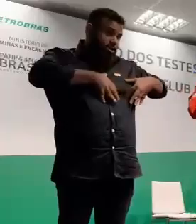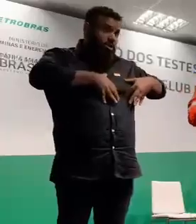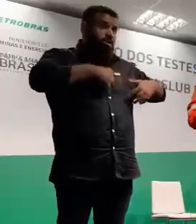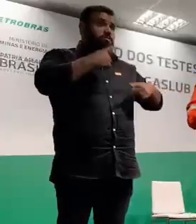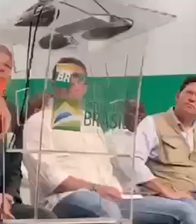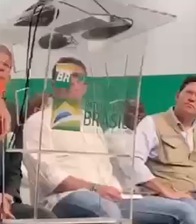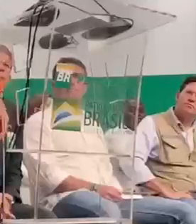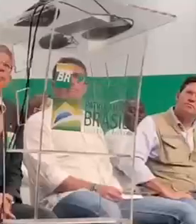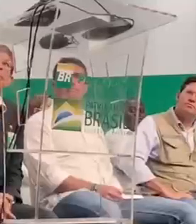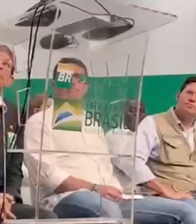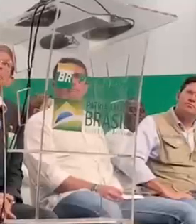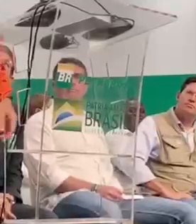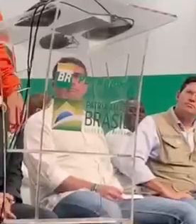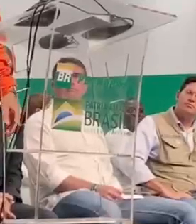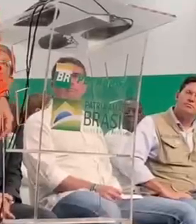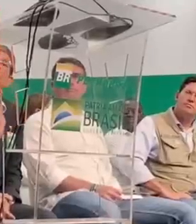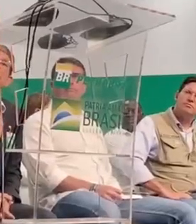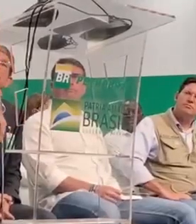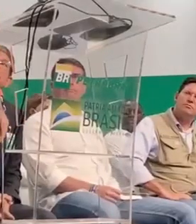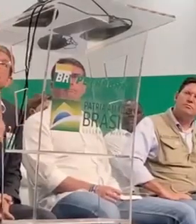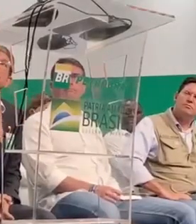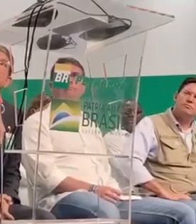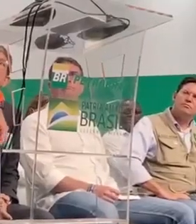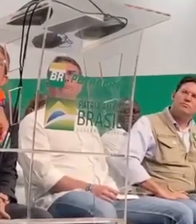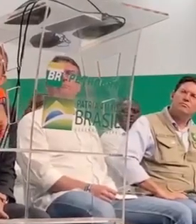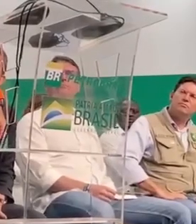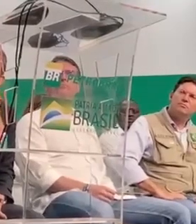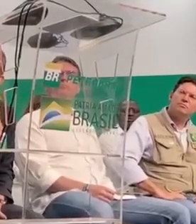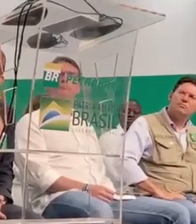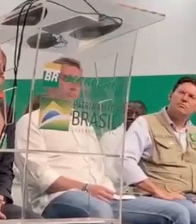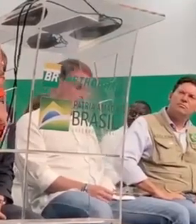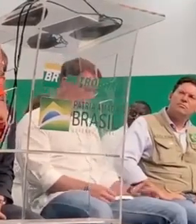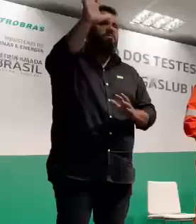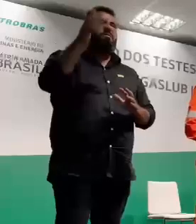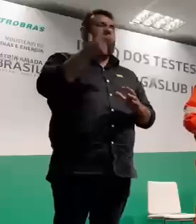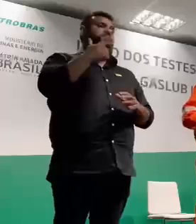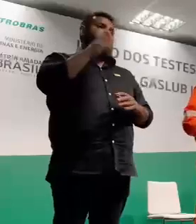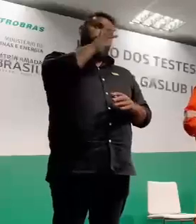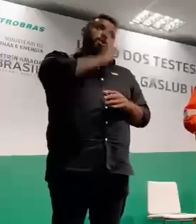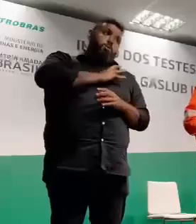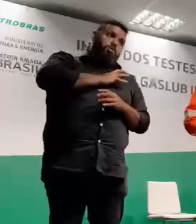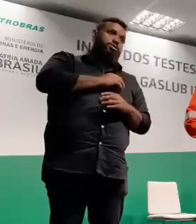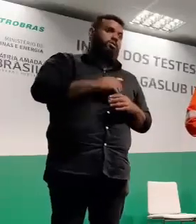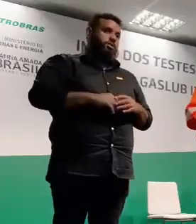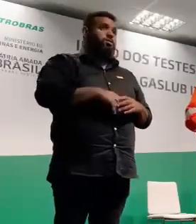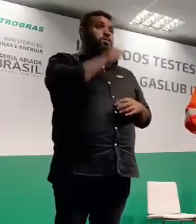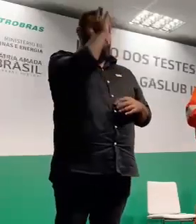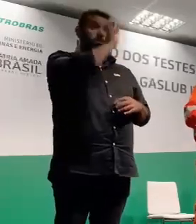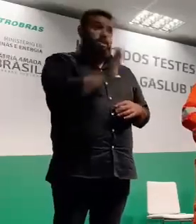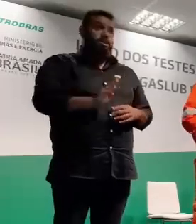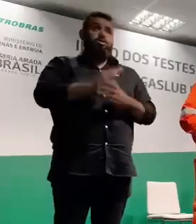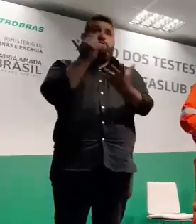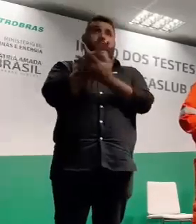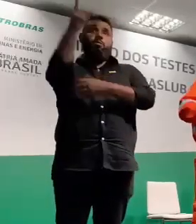o combustível está caro, porque o gás está caro, porque o diesel está caro, porque a gasolina está cara. O Brasil importa gás, o